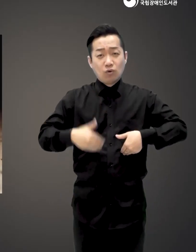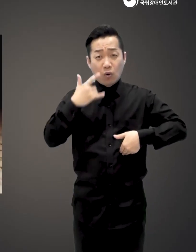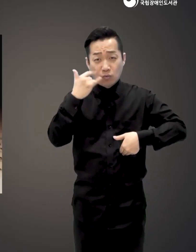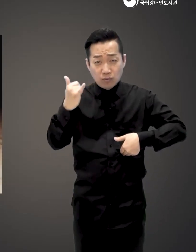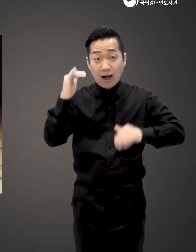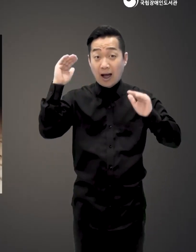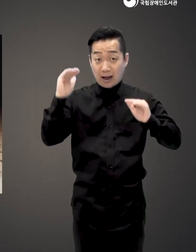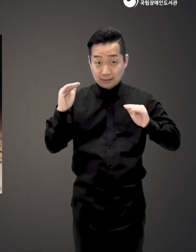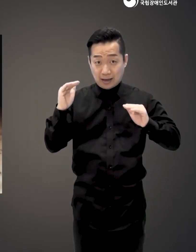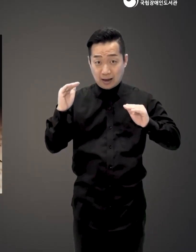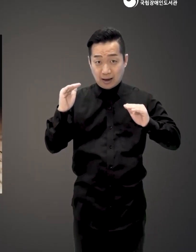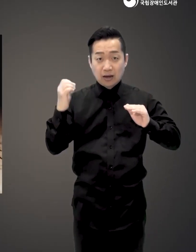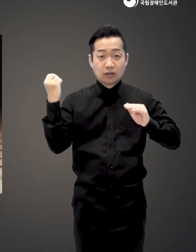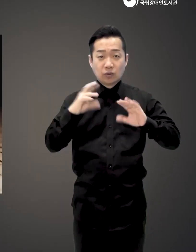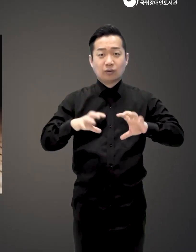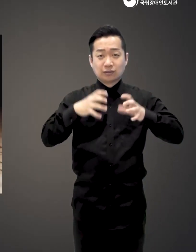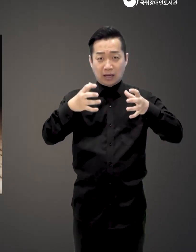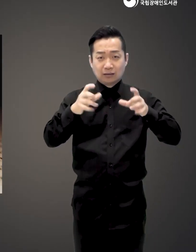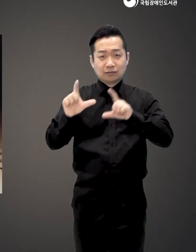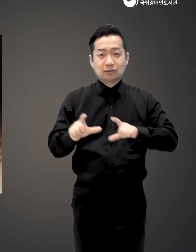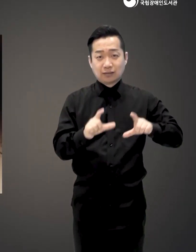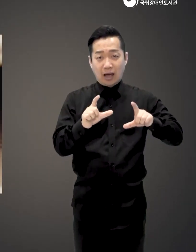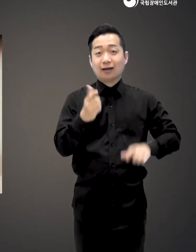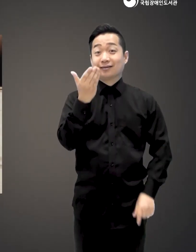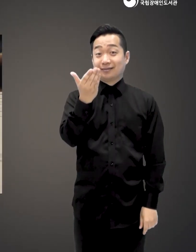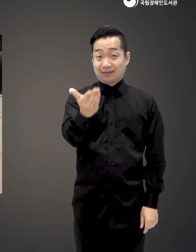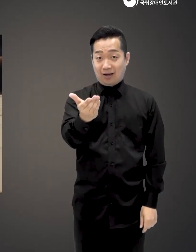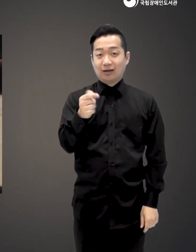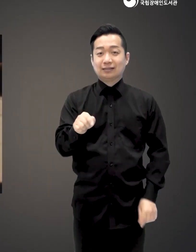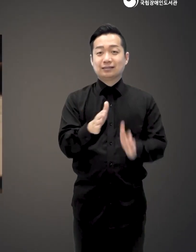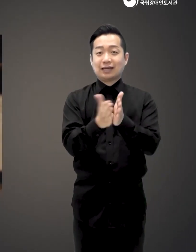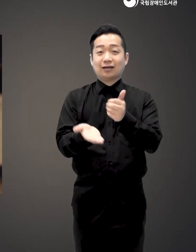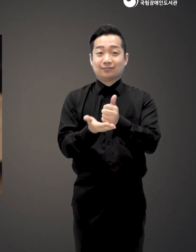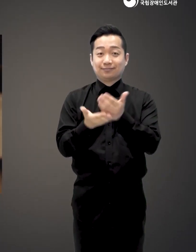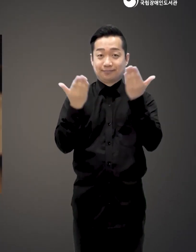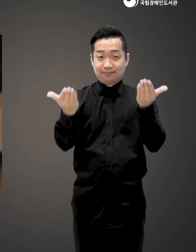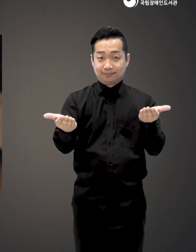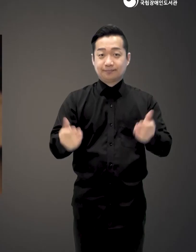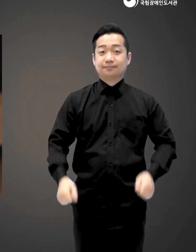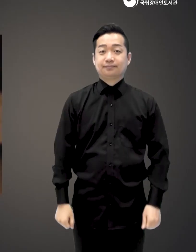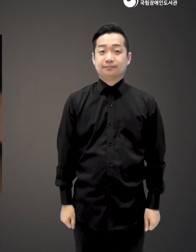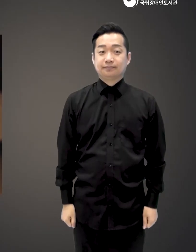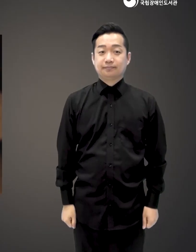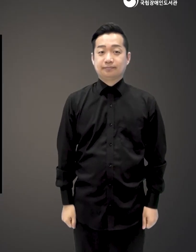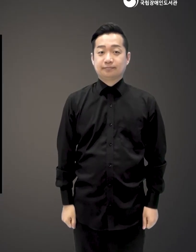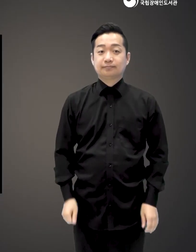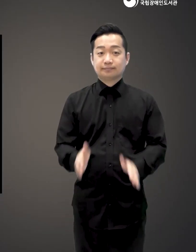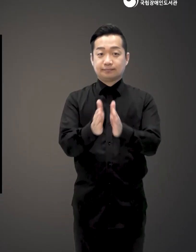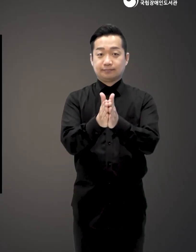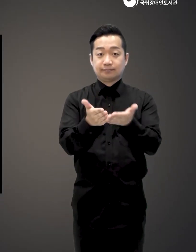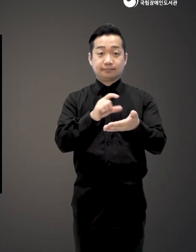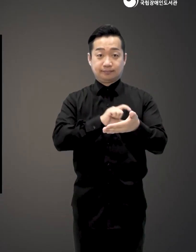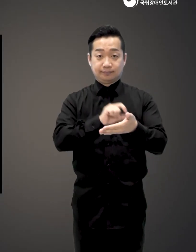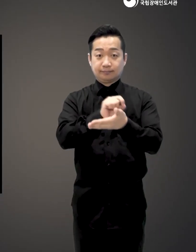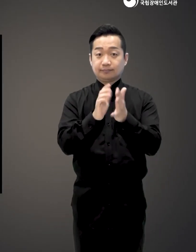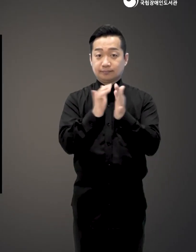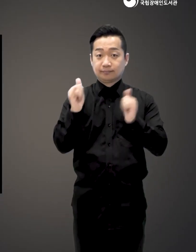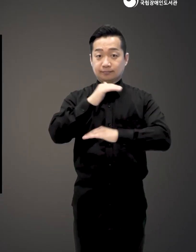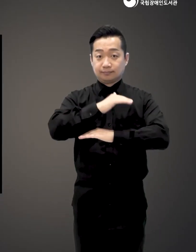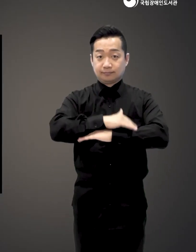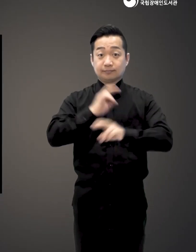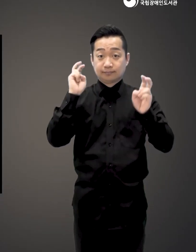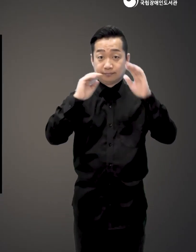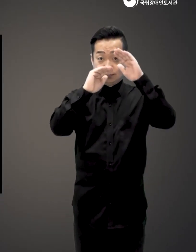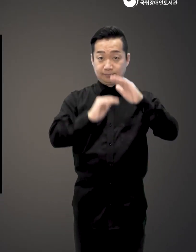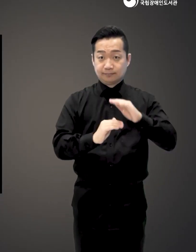부모, 혹은 학생, 혹은 그저 세상 속의 당신께 이 책을 추천합니다. 도서명 부모